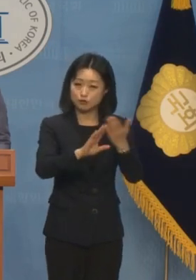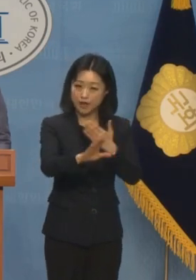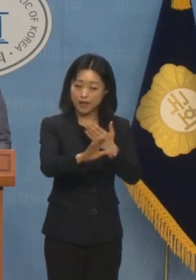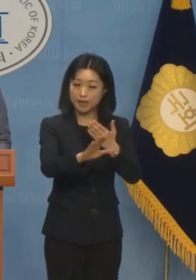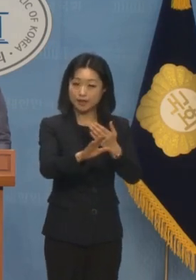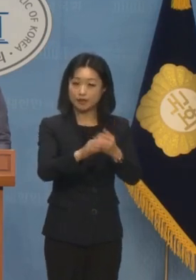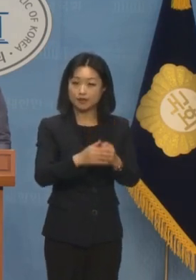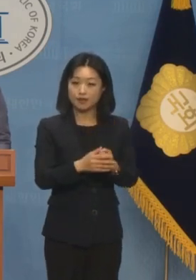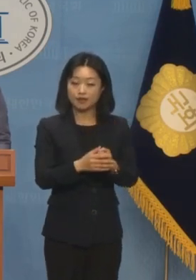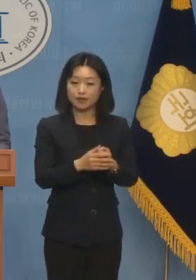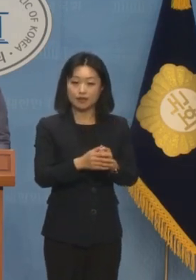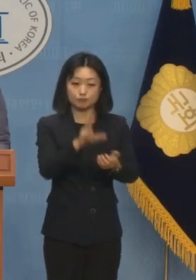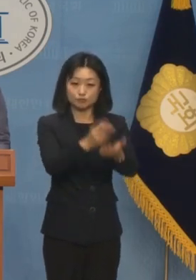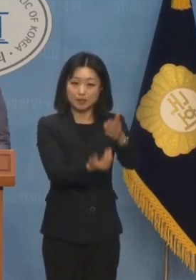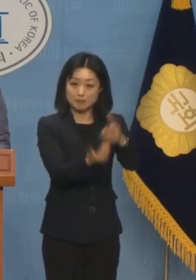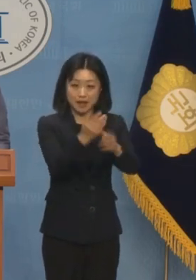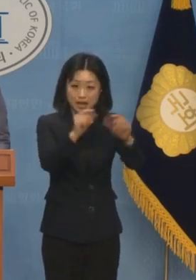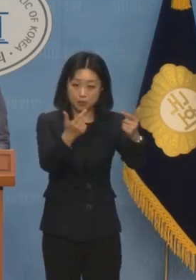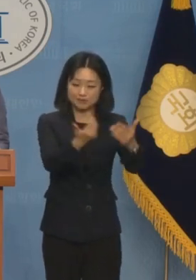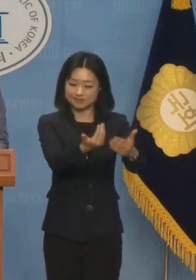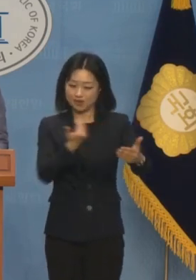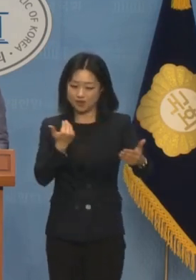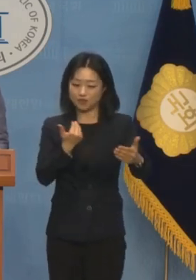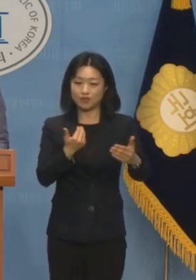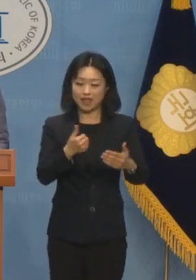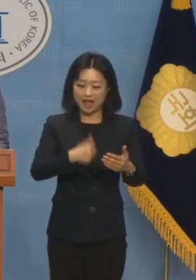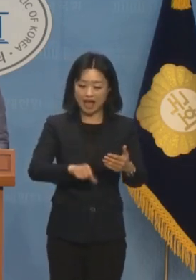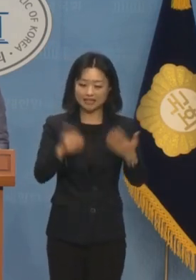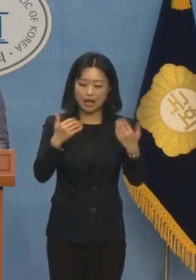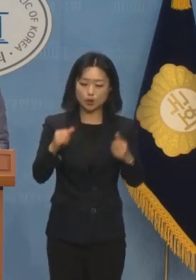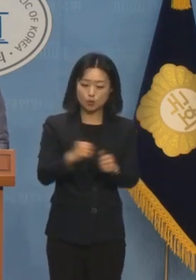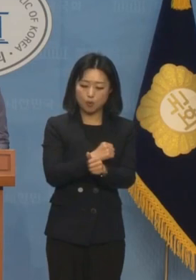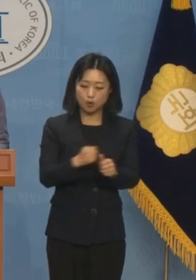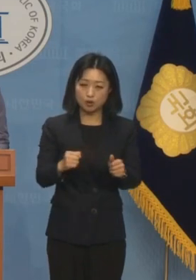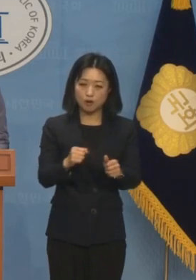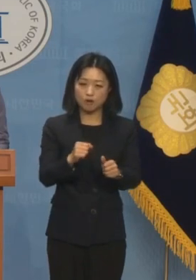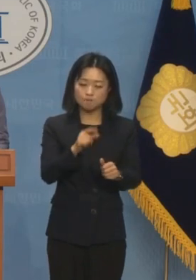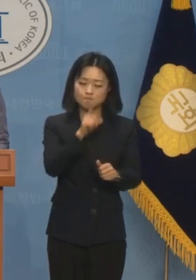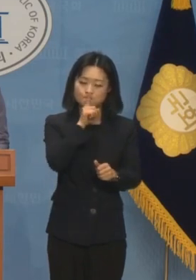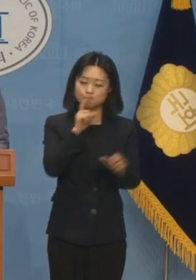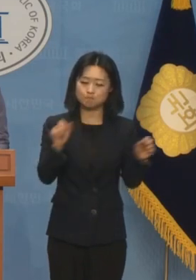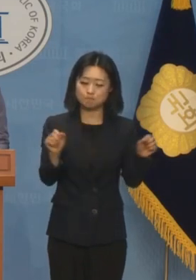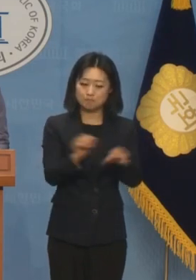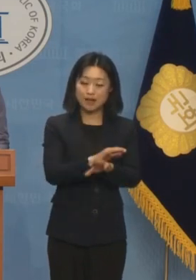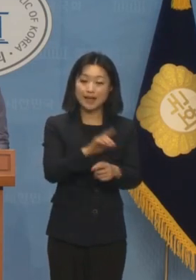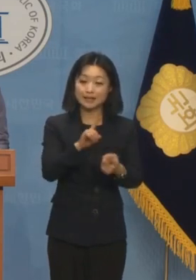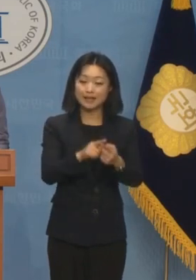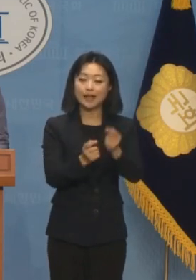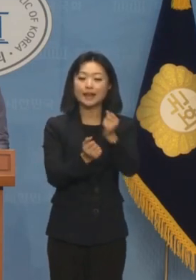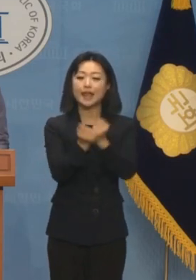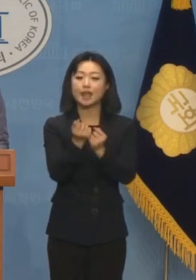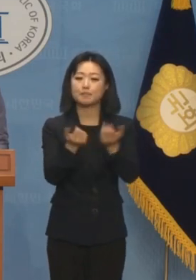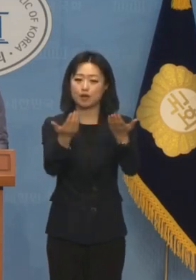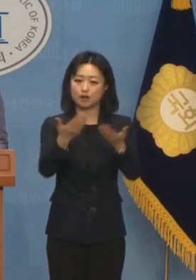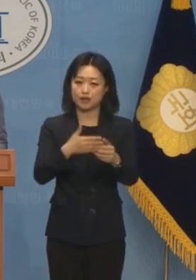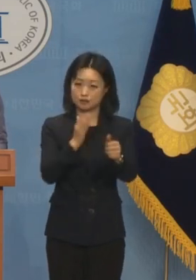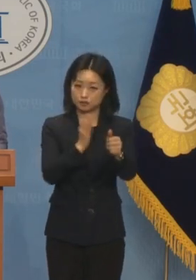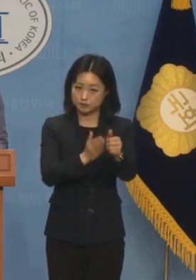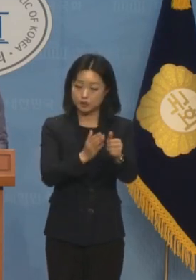불거졌던 아들 학폭 무마 의혹에 대한 솔직한 해명부터가 제대로 된